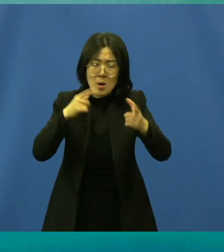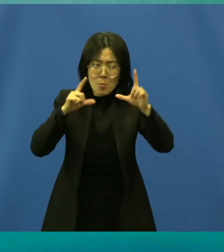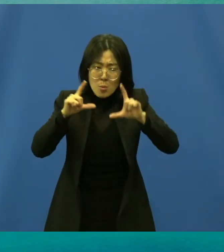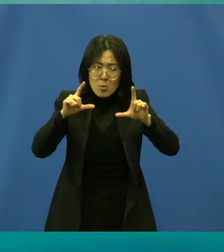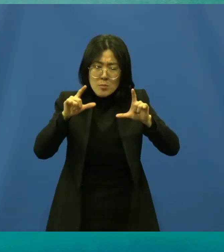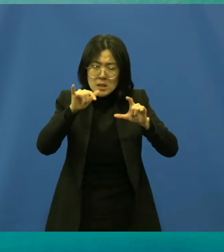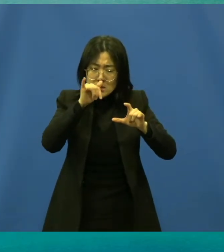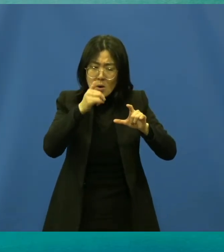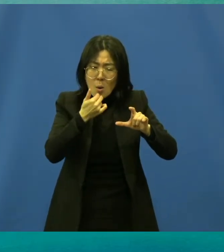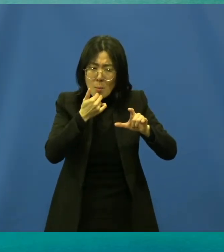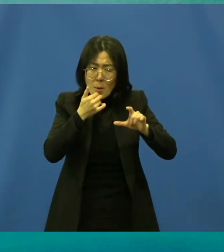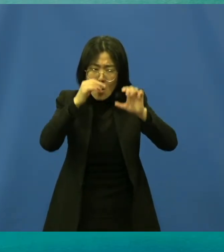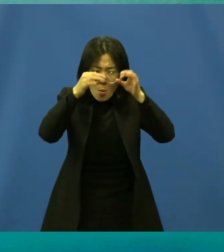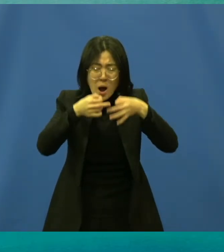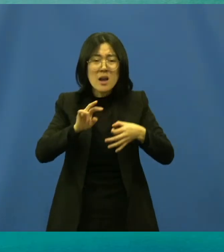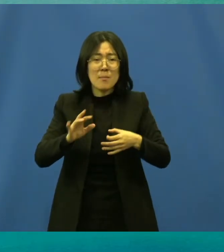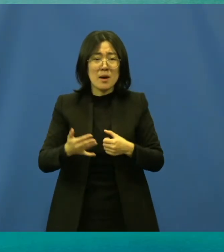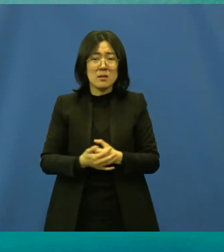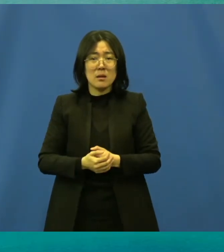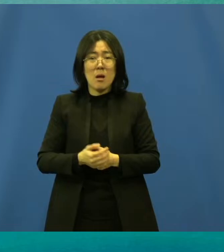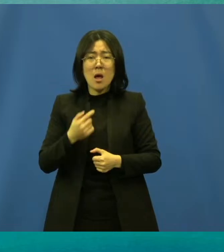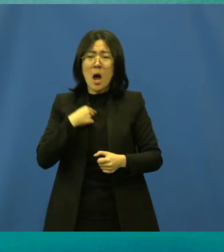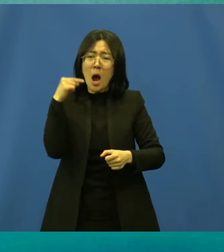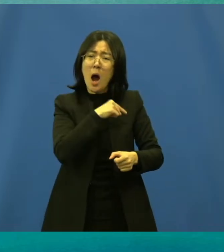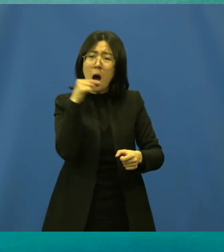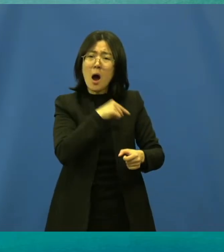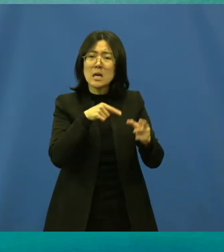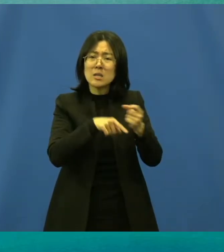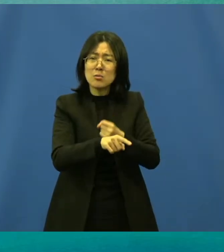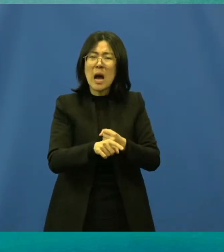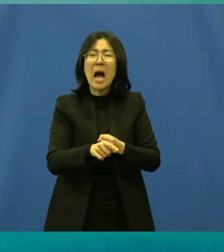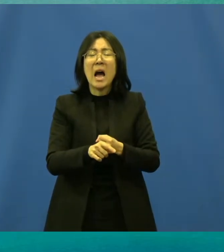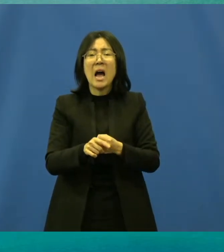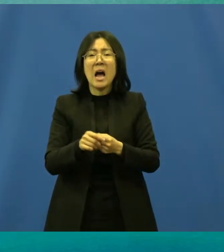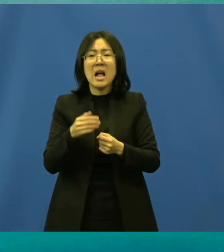더 복될 수가 있어요.